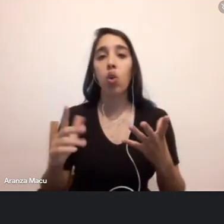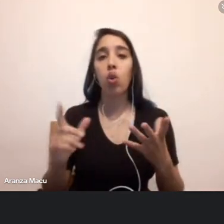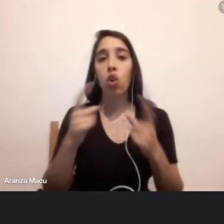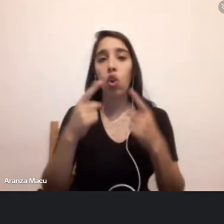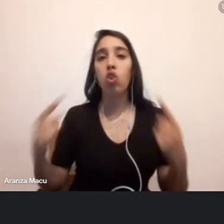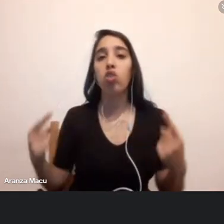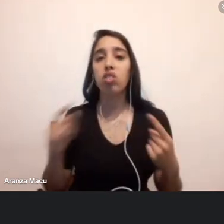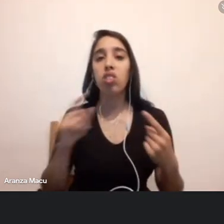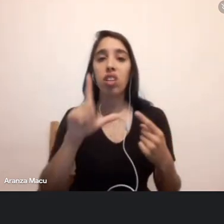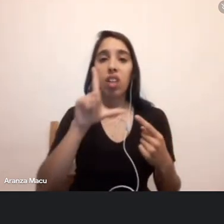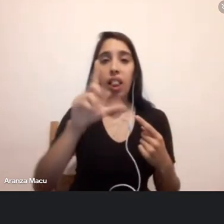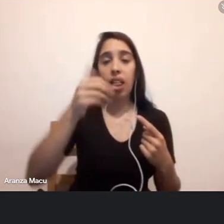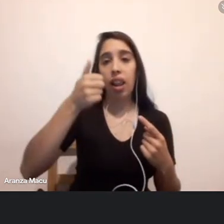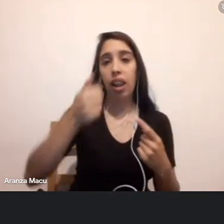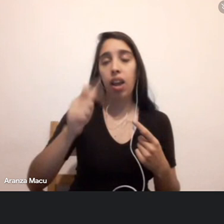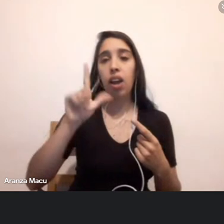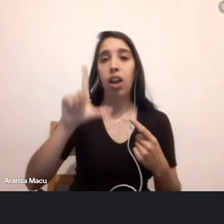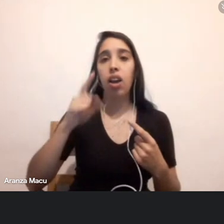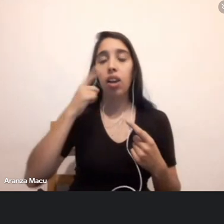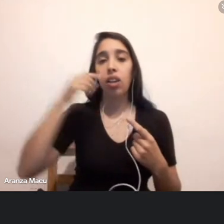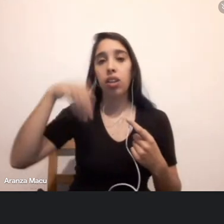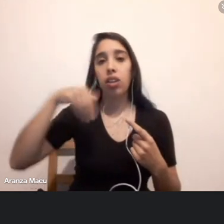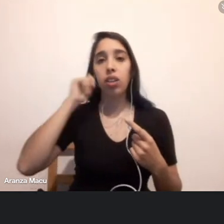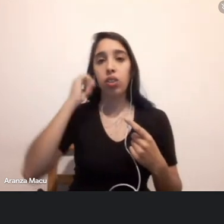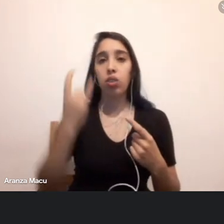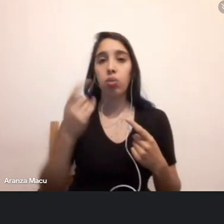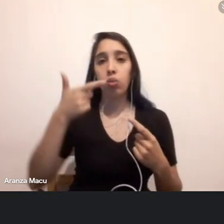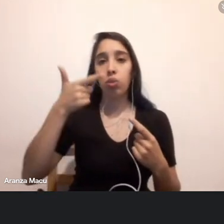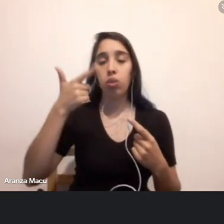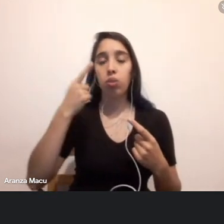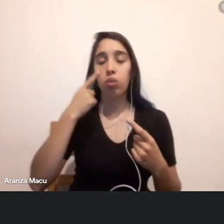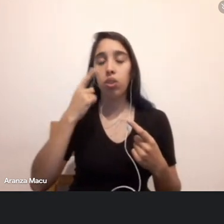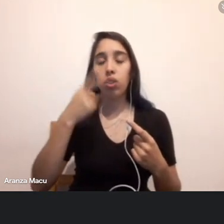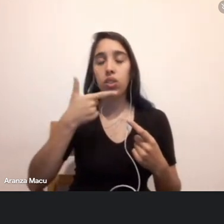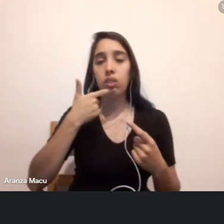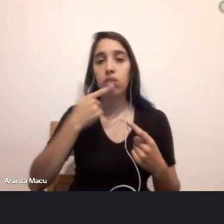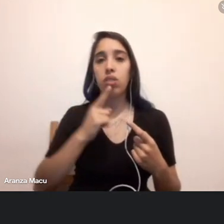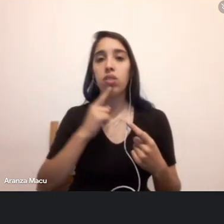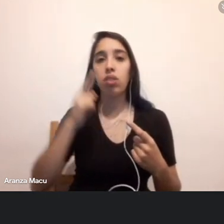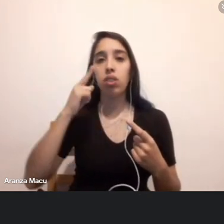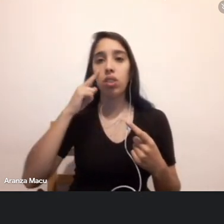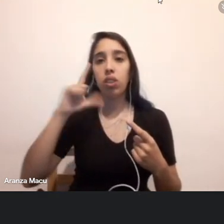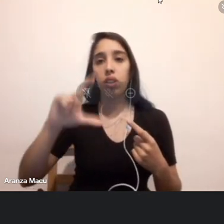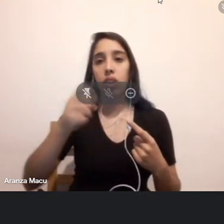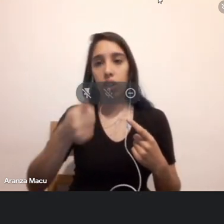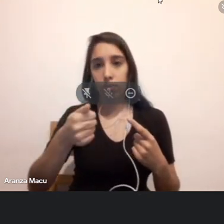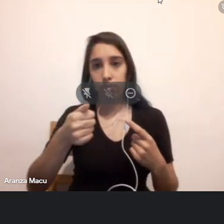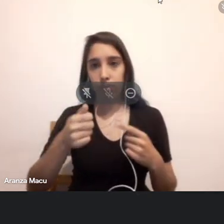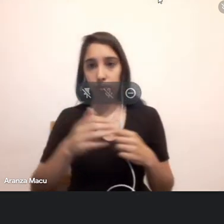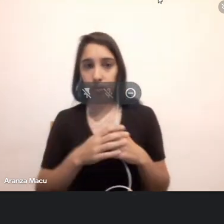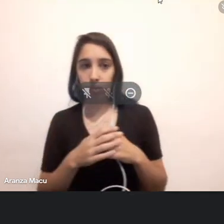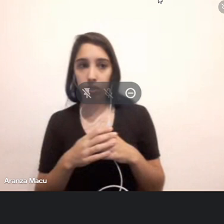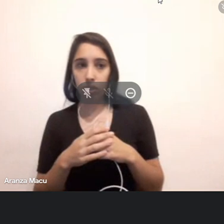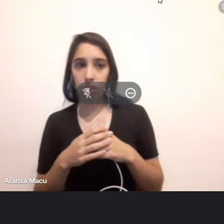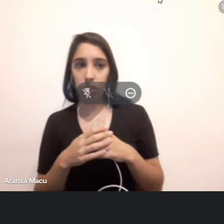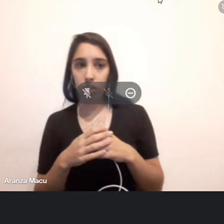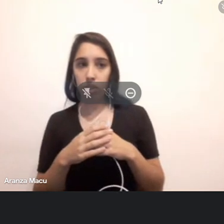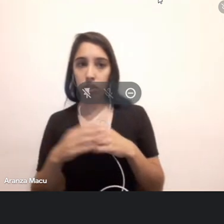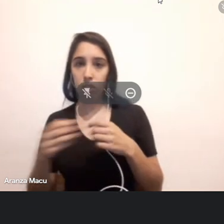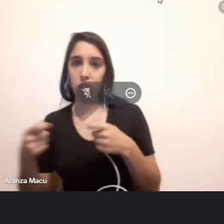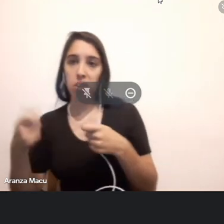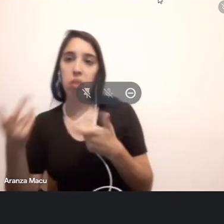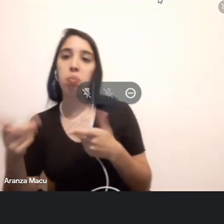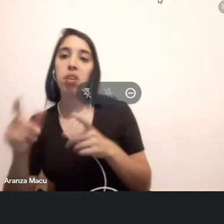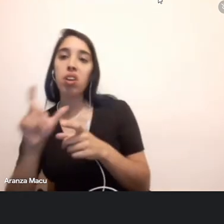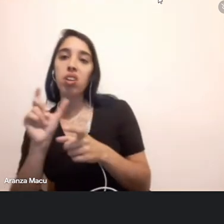otra es que sea una diversidad lingüística, ¿sí? Entonces, ICS o matemáticas, por